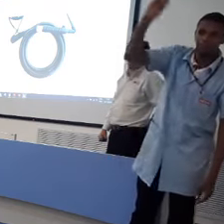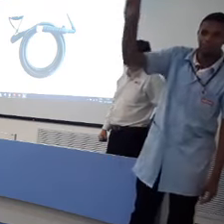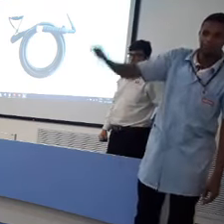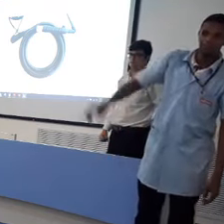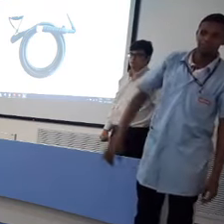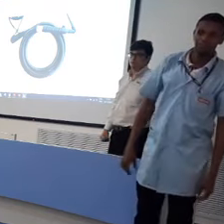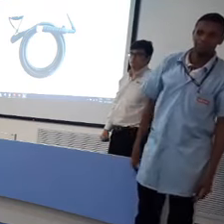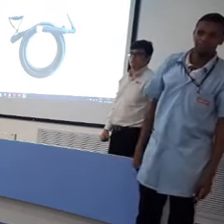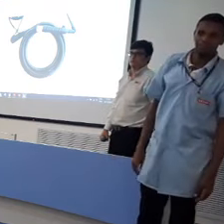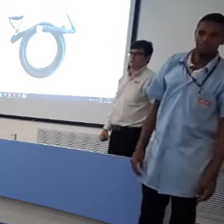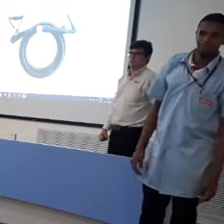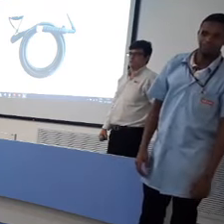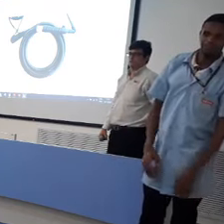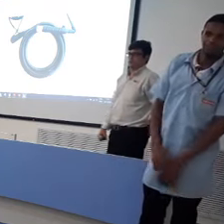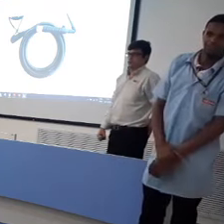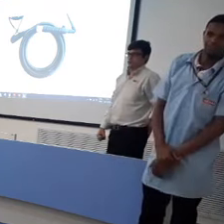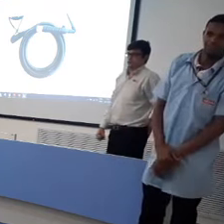Oi.